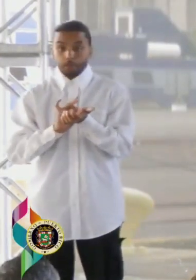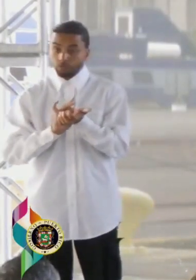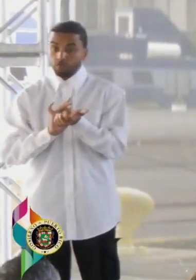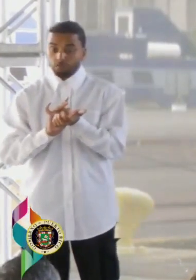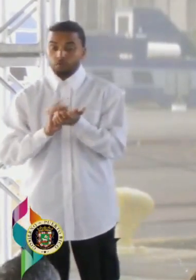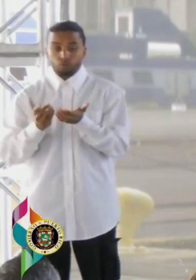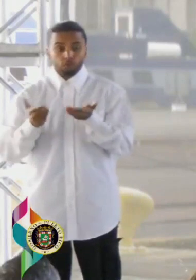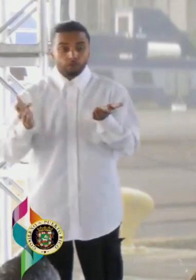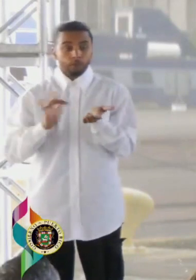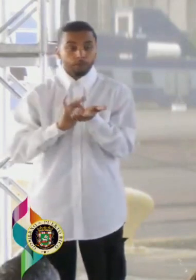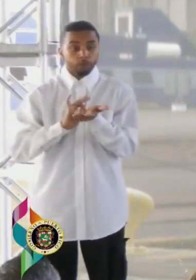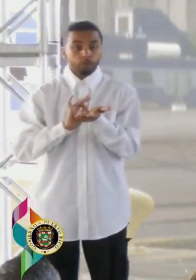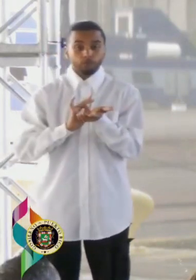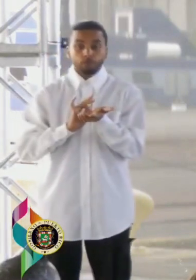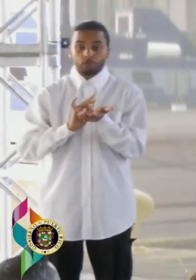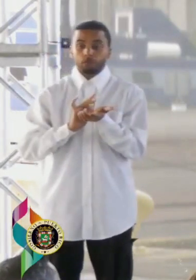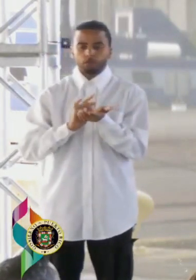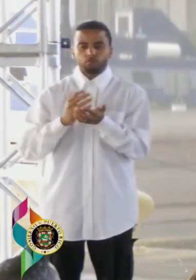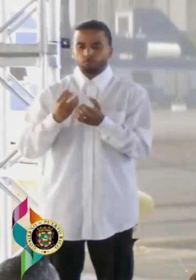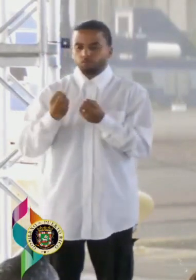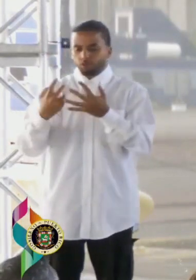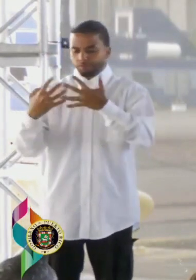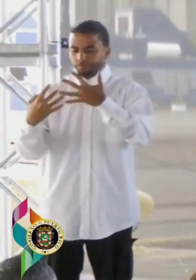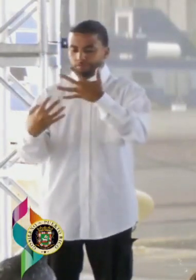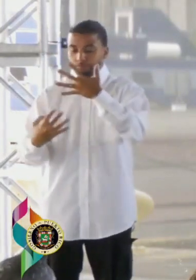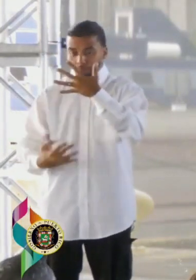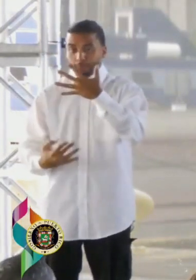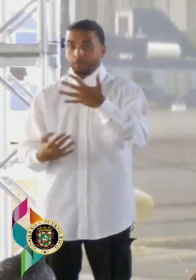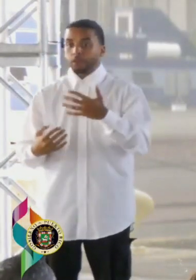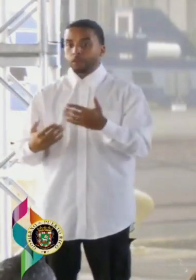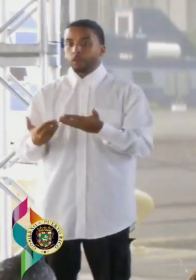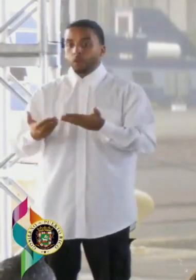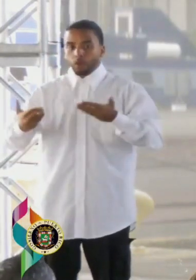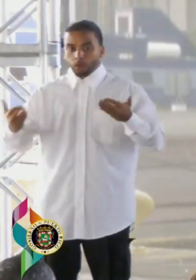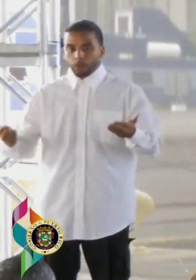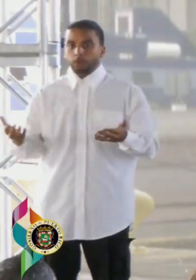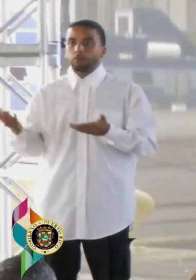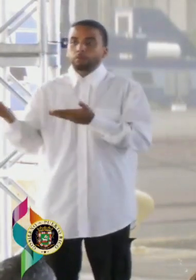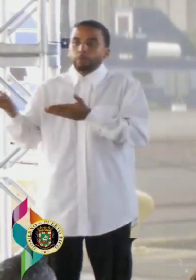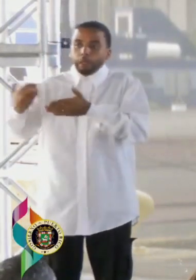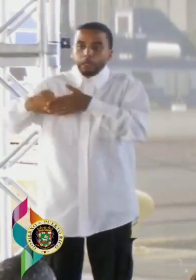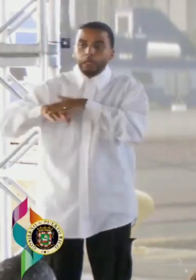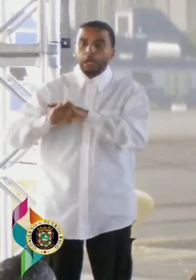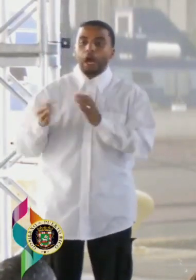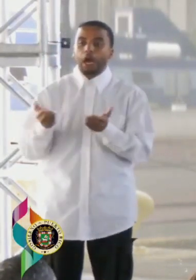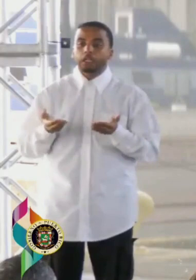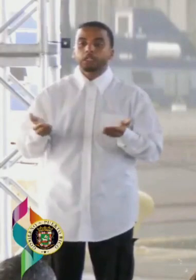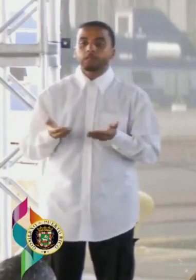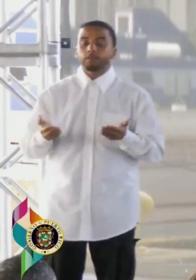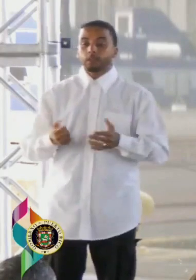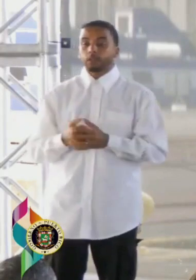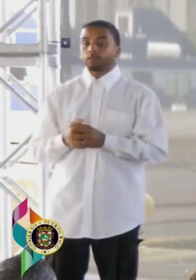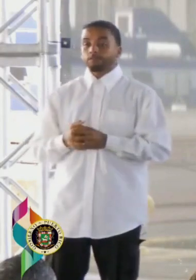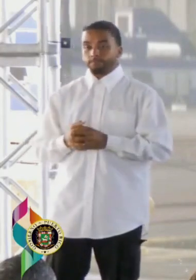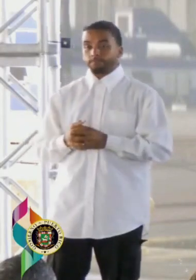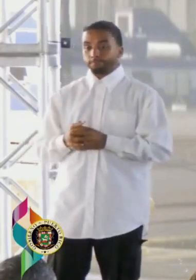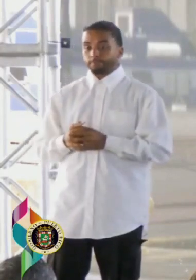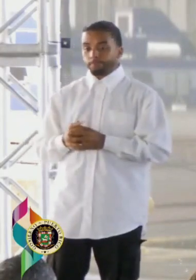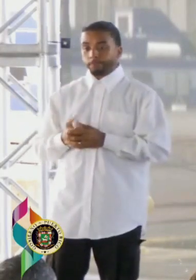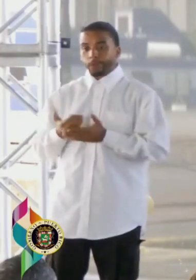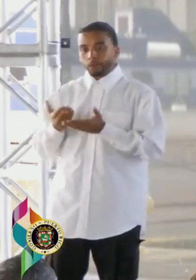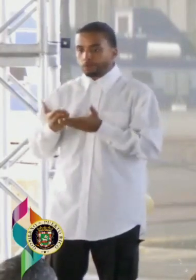farmacéuticos todo tipo todo ese tipo de carga entra por aquí eh eh carga